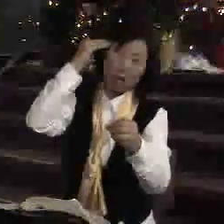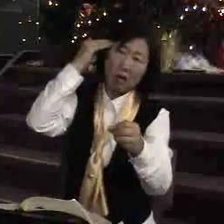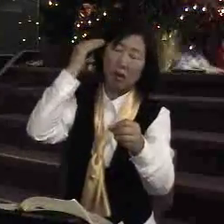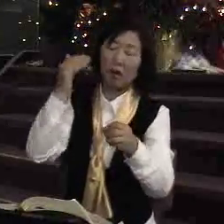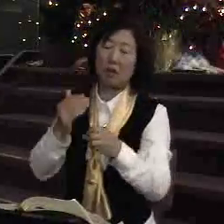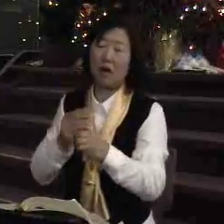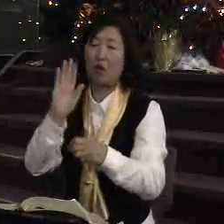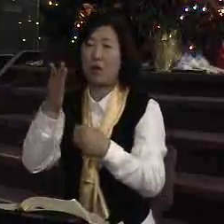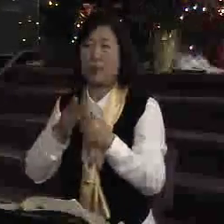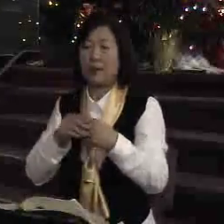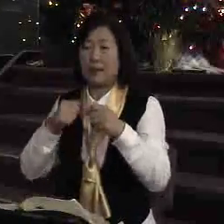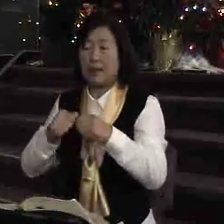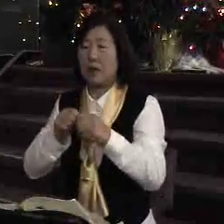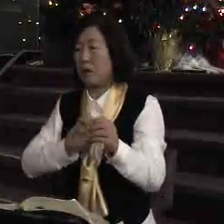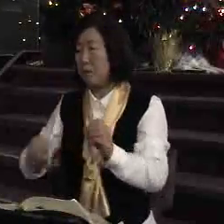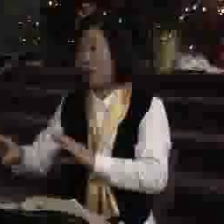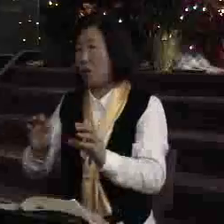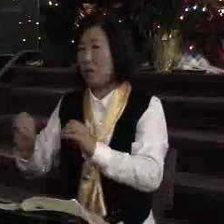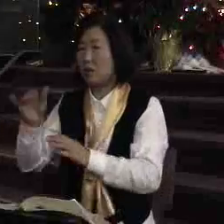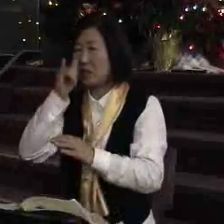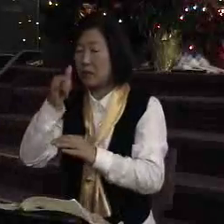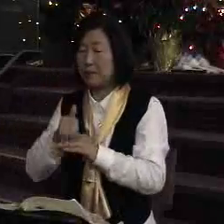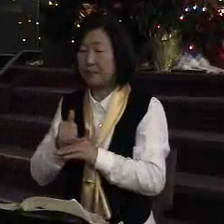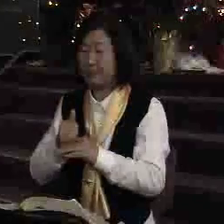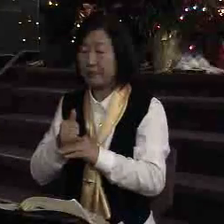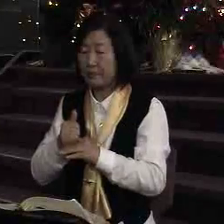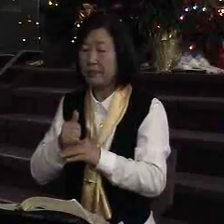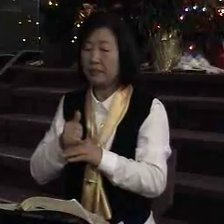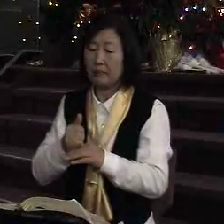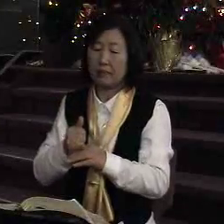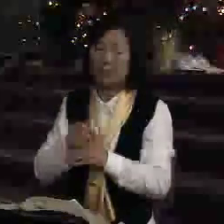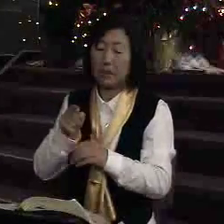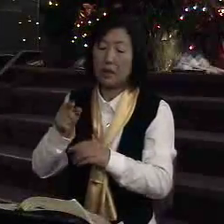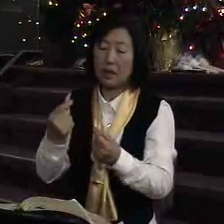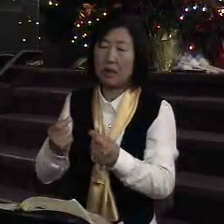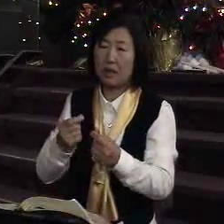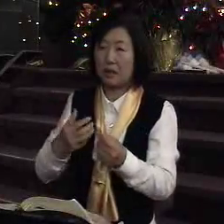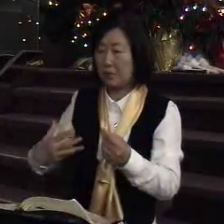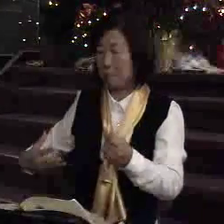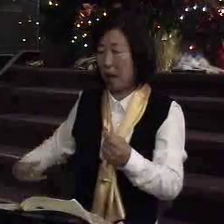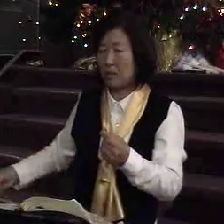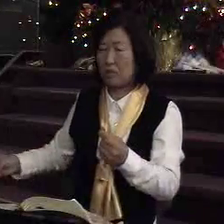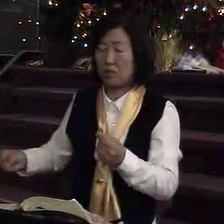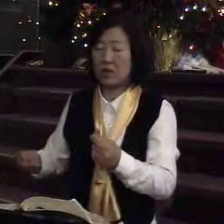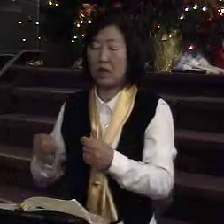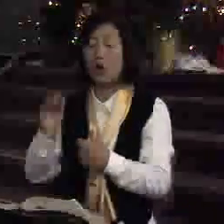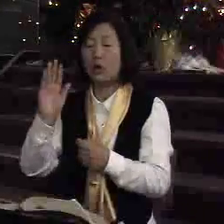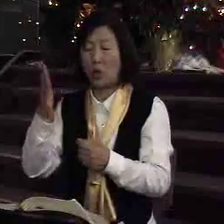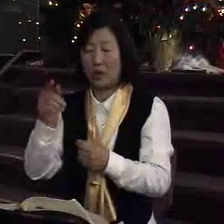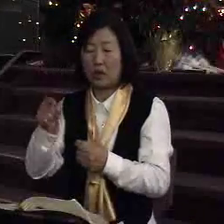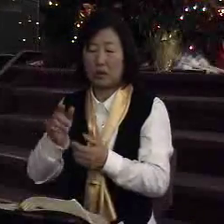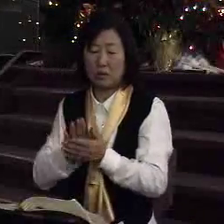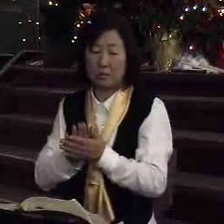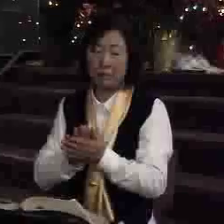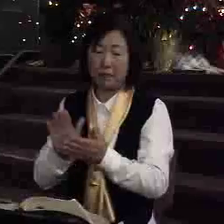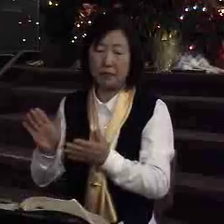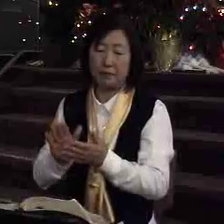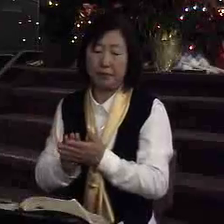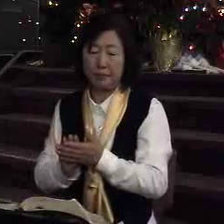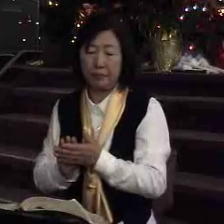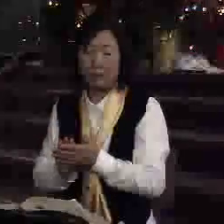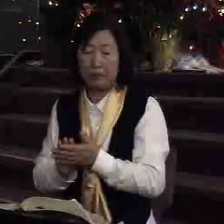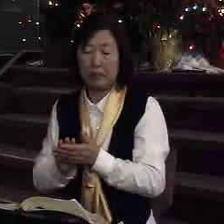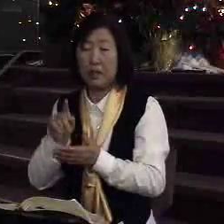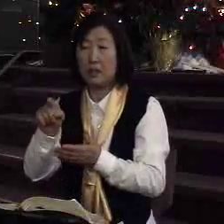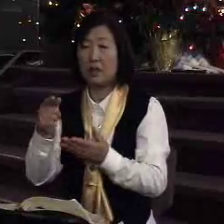철저하게 버려버릴 수 있는 그냥 플러시 어웨이 할 수 있는 그러한 배설물이 되었다는 거예요.